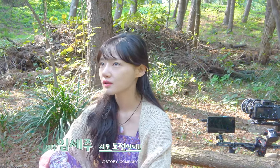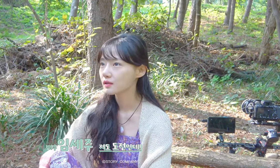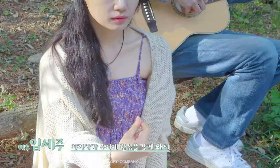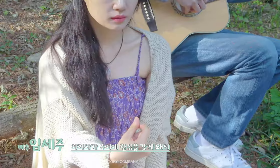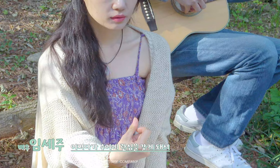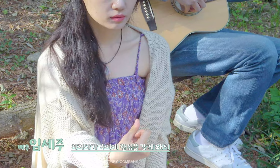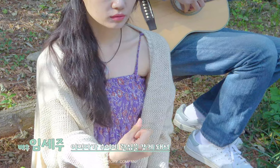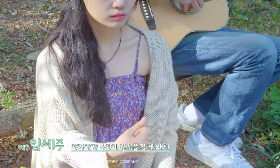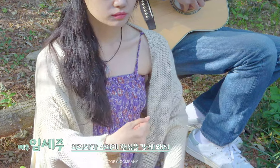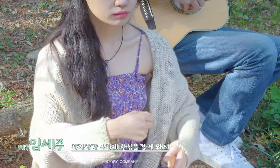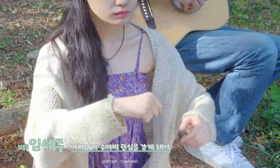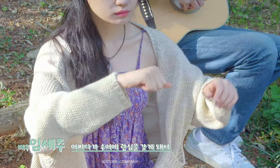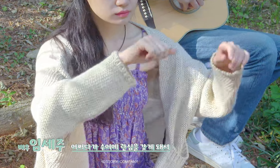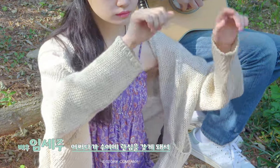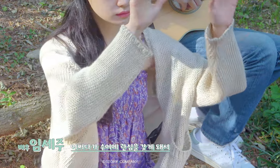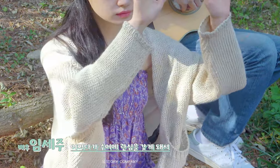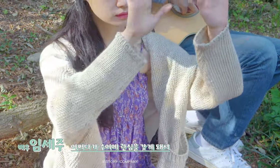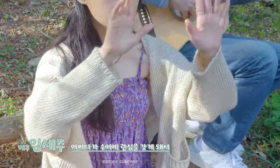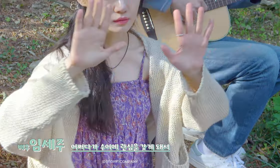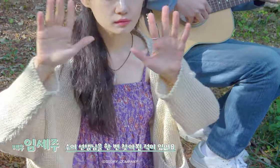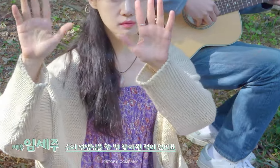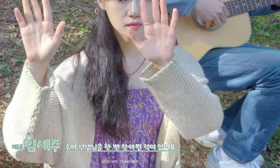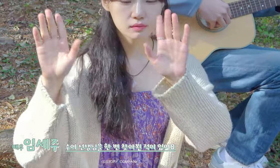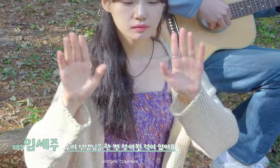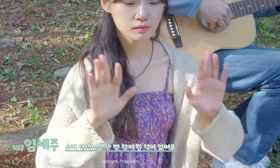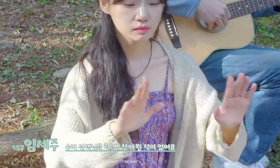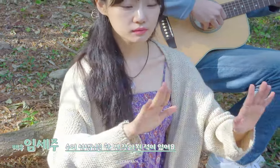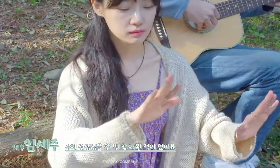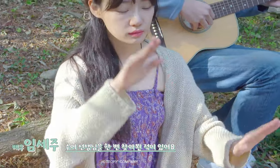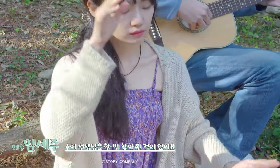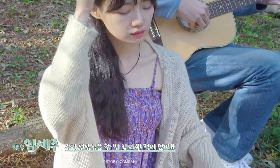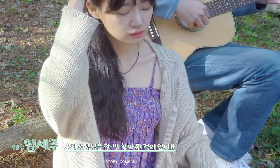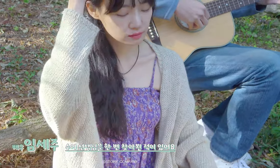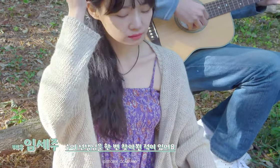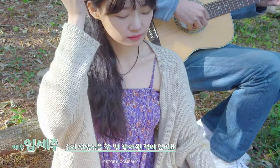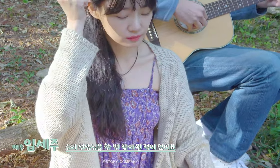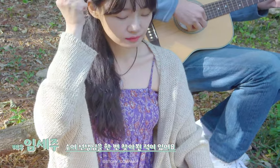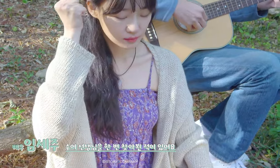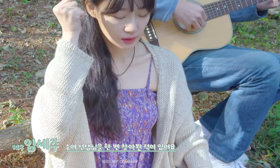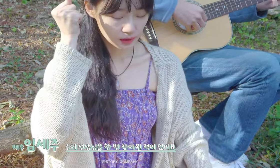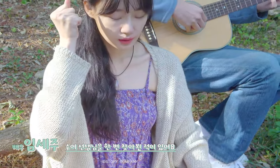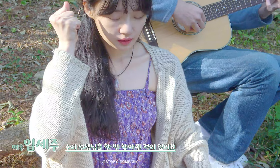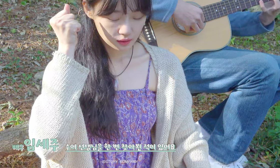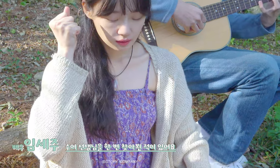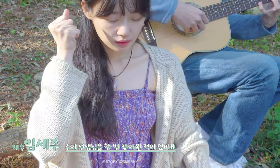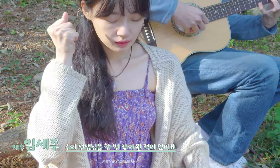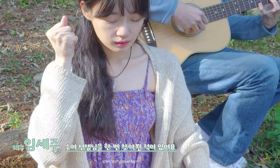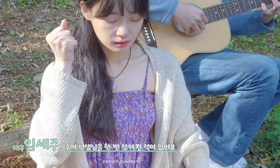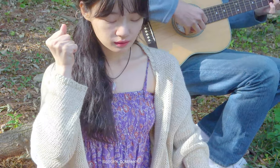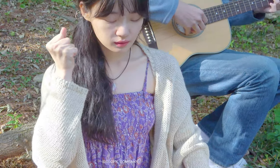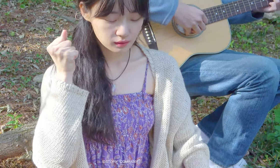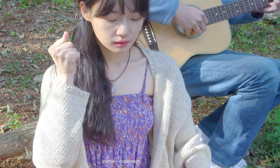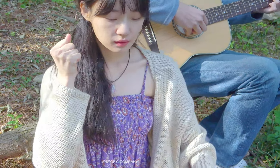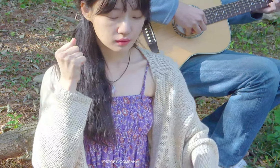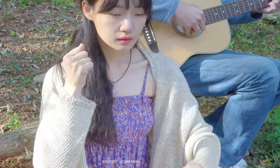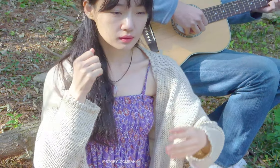어쩌다 수어에 관심을 안 보고 있어서 수어 선생님을 한번 많이 찾아본 적이 있고요. 여기 있었어요. 이게